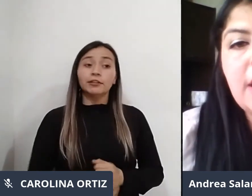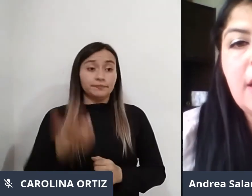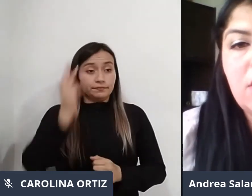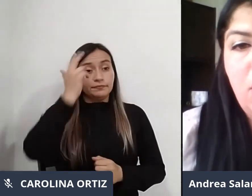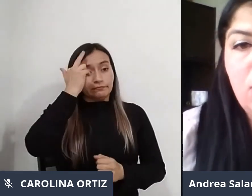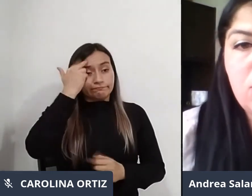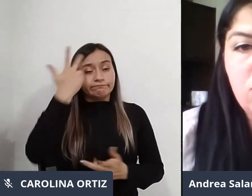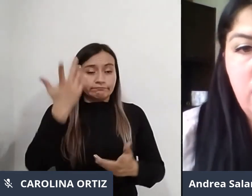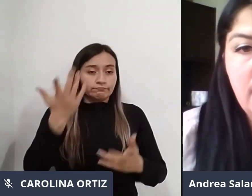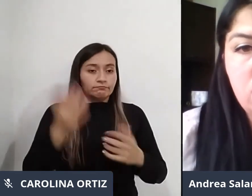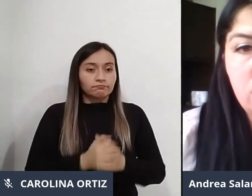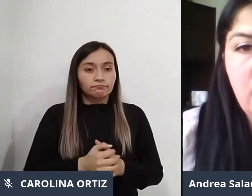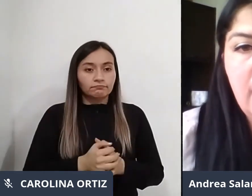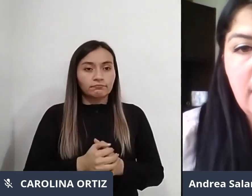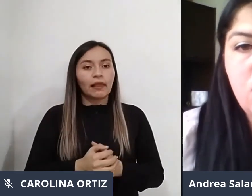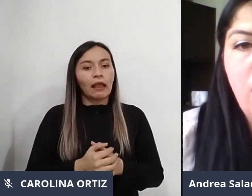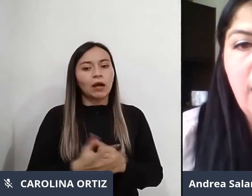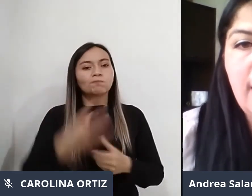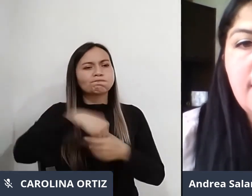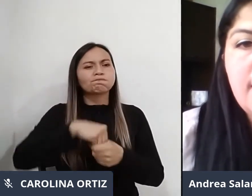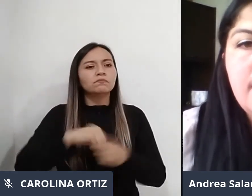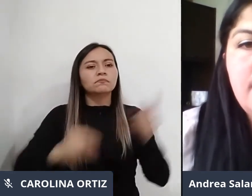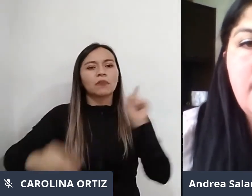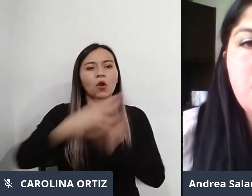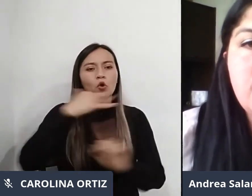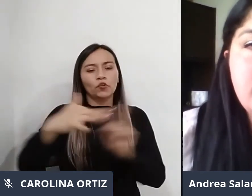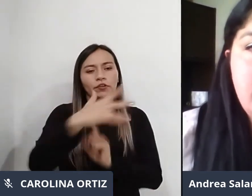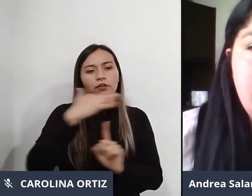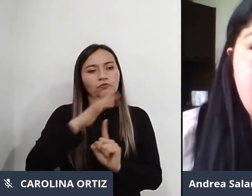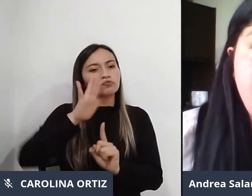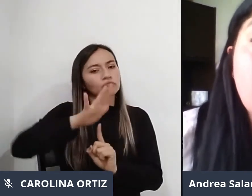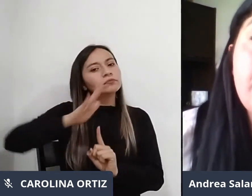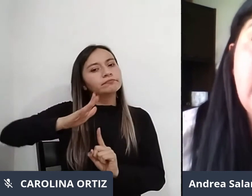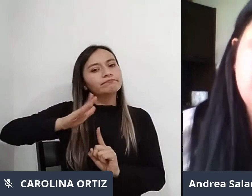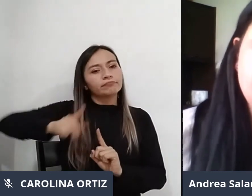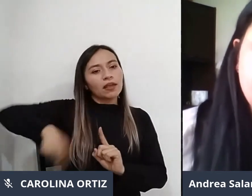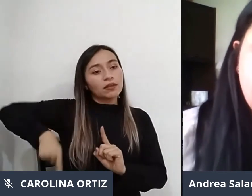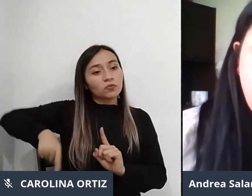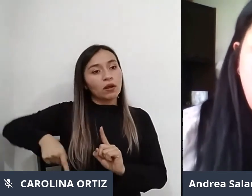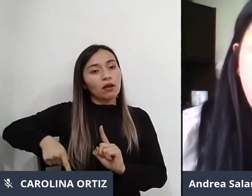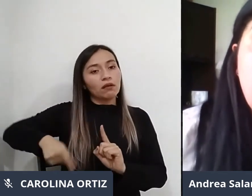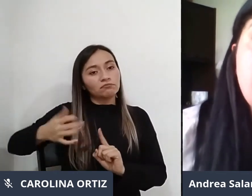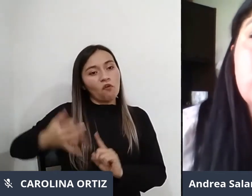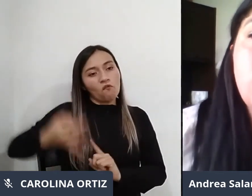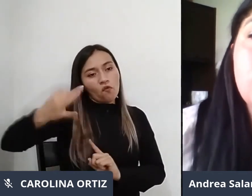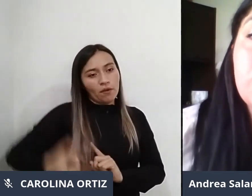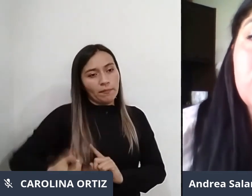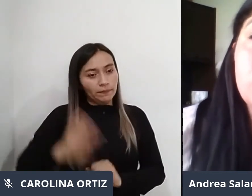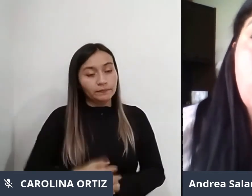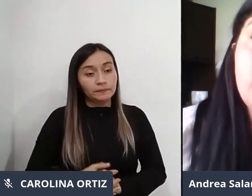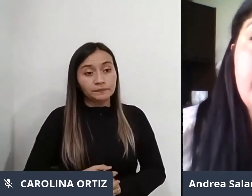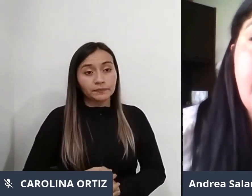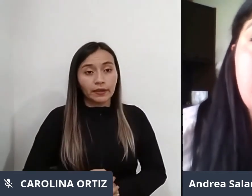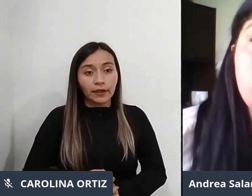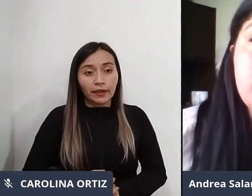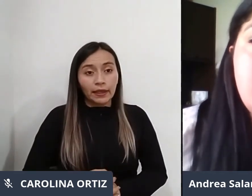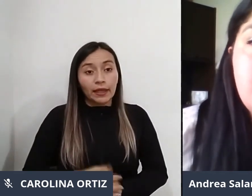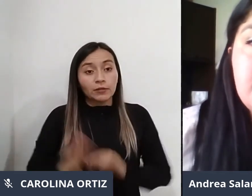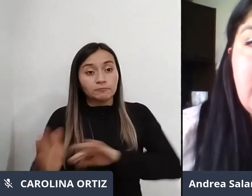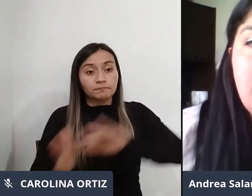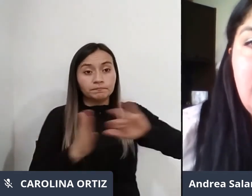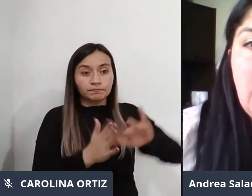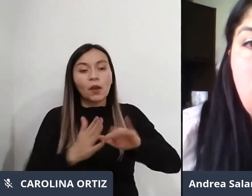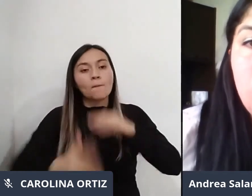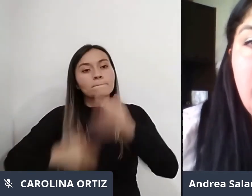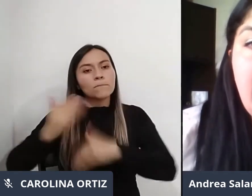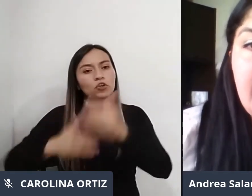que eso pasa dentro de los contextos de la escuela, digámoslo así, formal. Ahora, dentro de los procesos comunitarios,